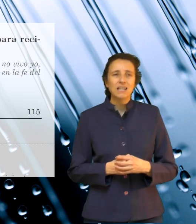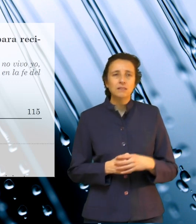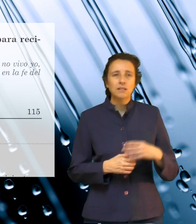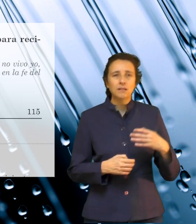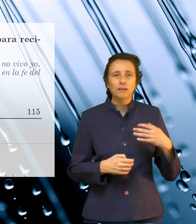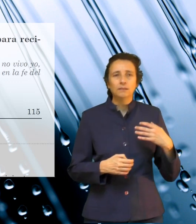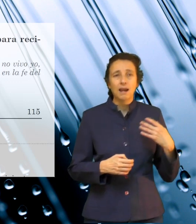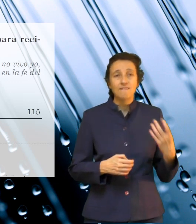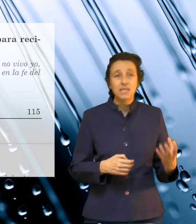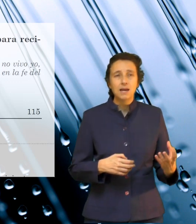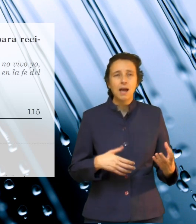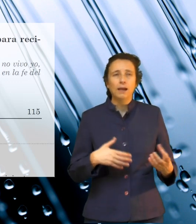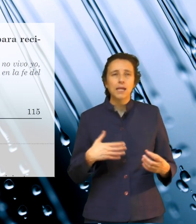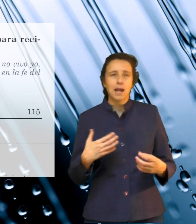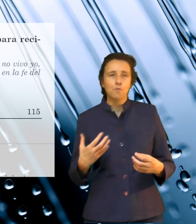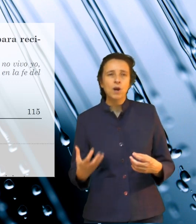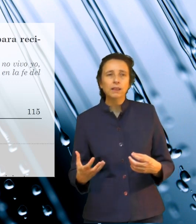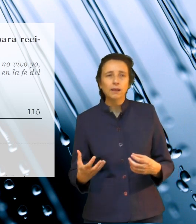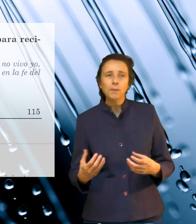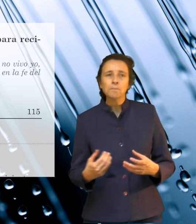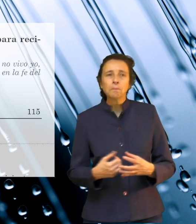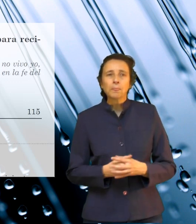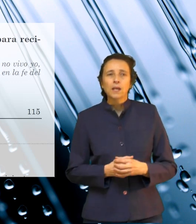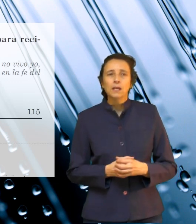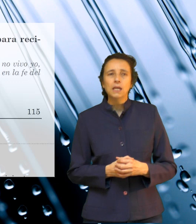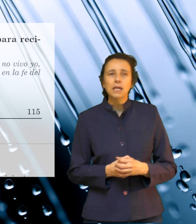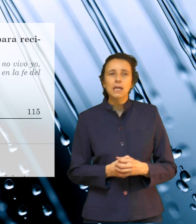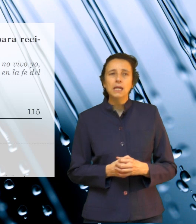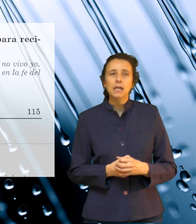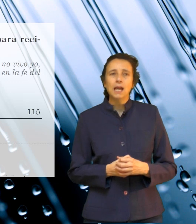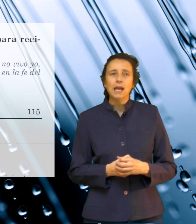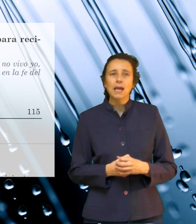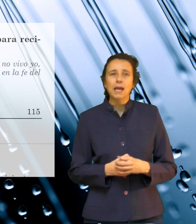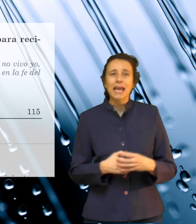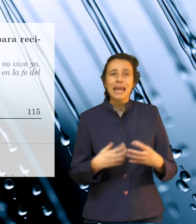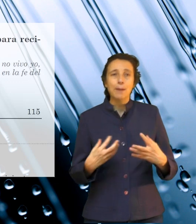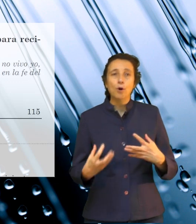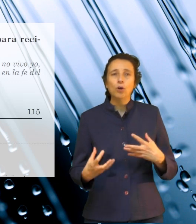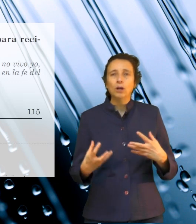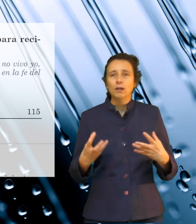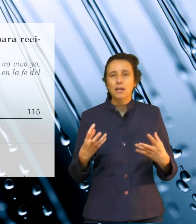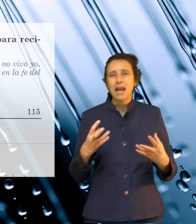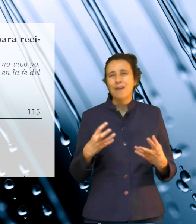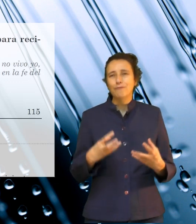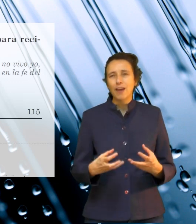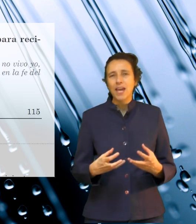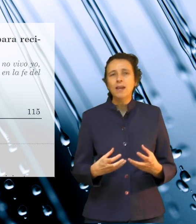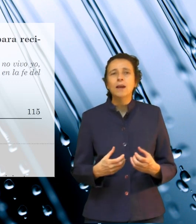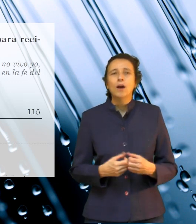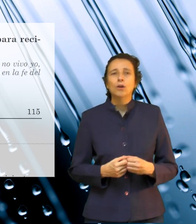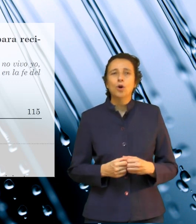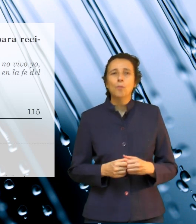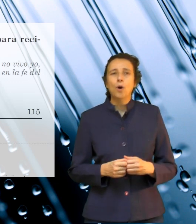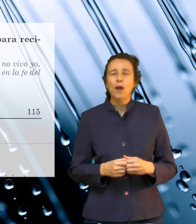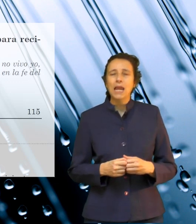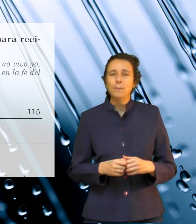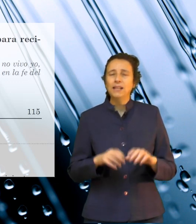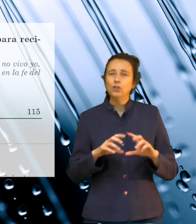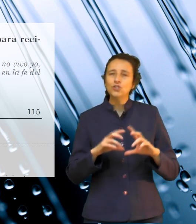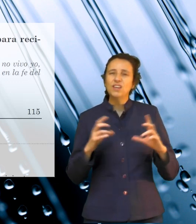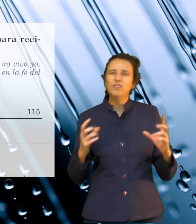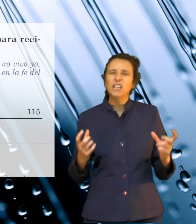tiene contrastes entre la vida y la muerte, y el amor y la fe